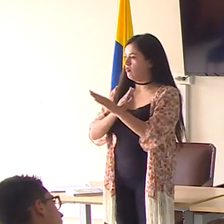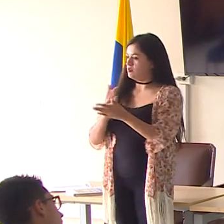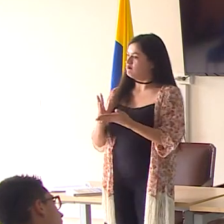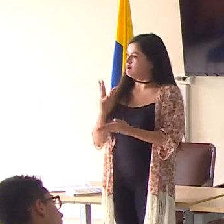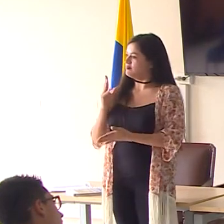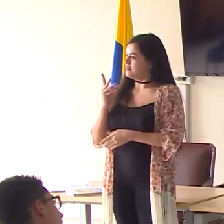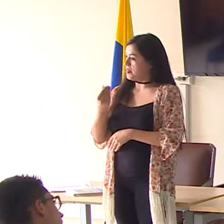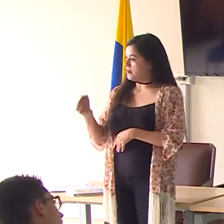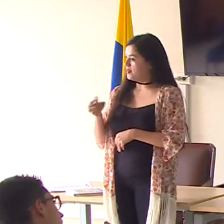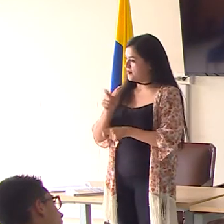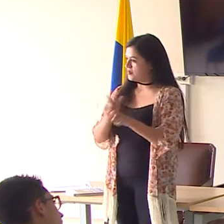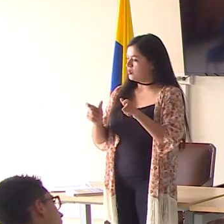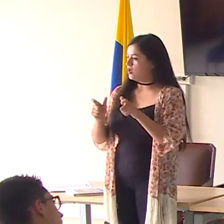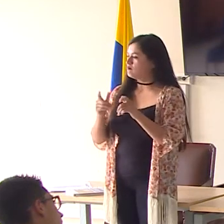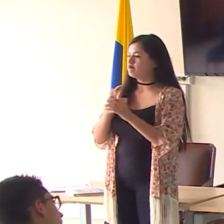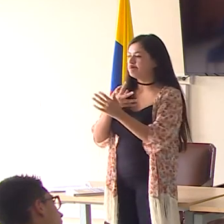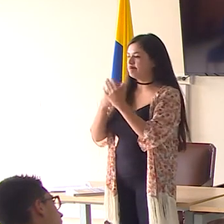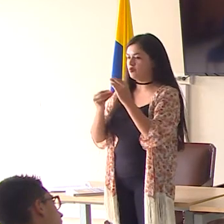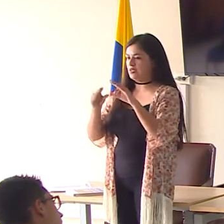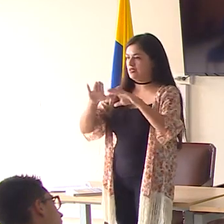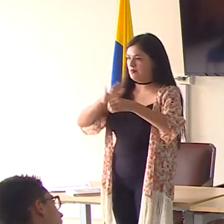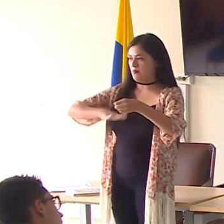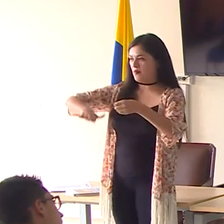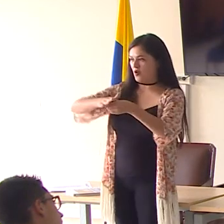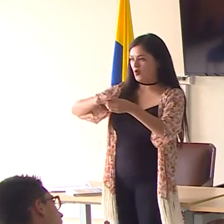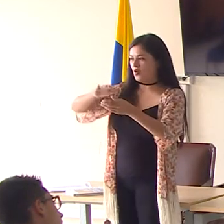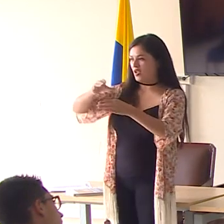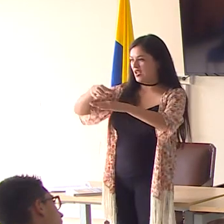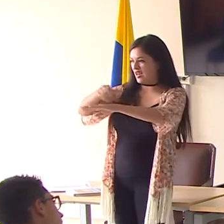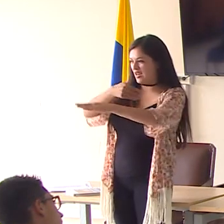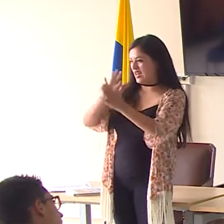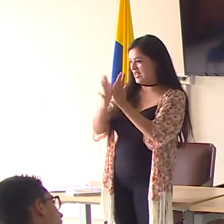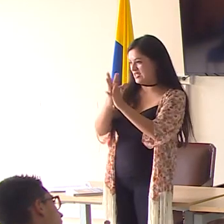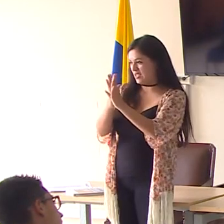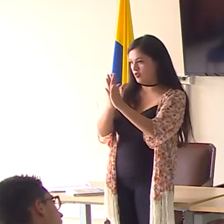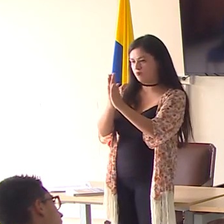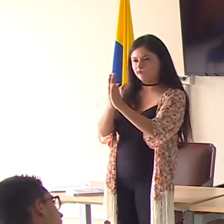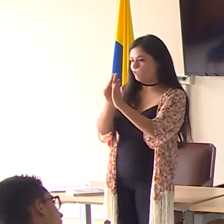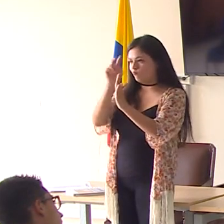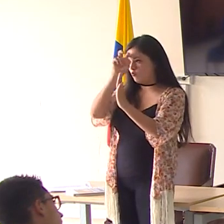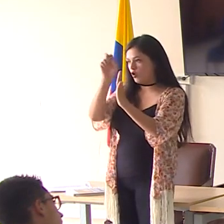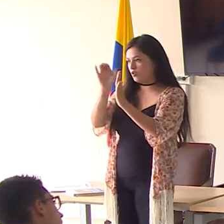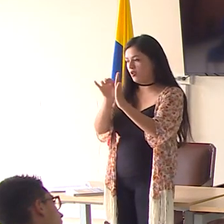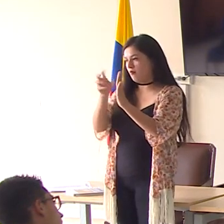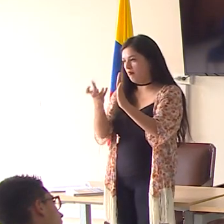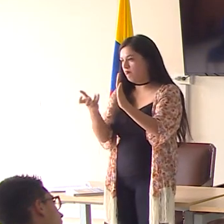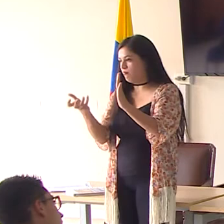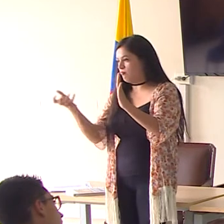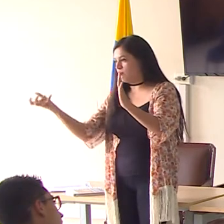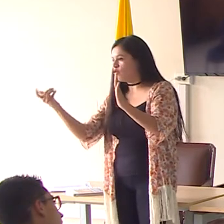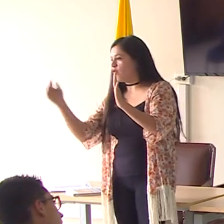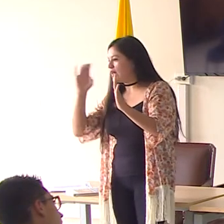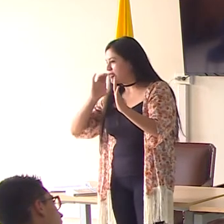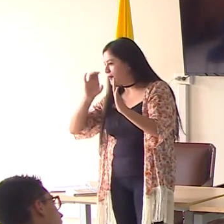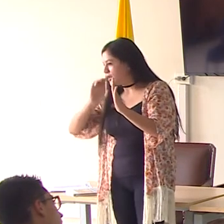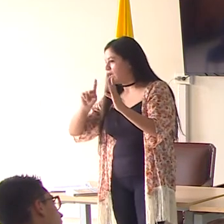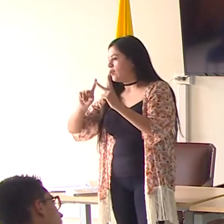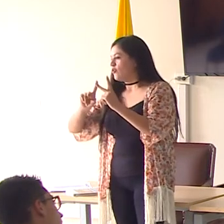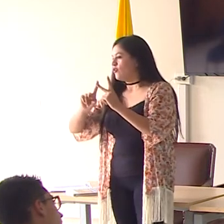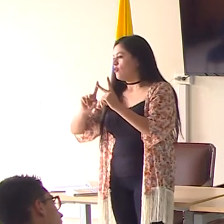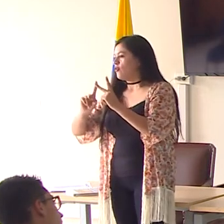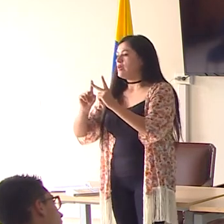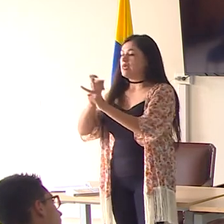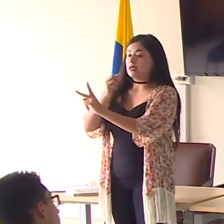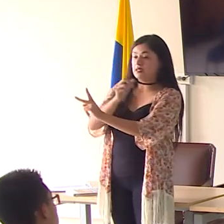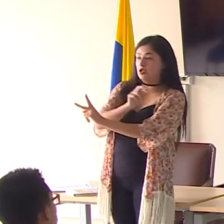norte a lo que conocemos como chapinero y teusaquillo y empiezan a generarse a producirse de barrios obreros hacia el